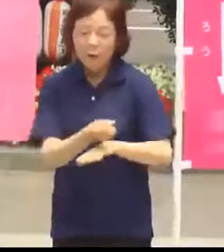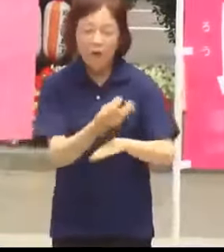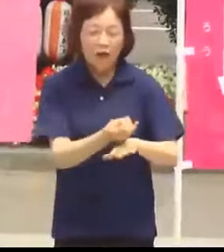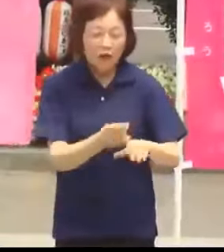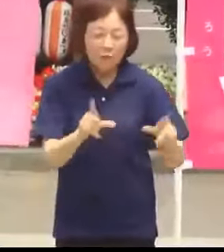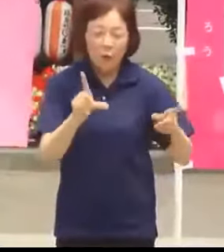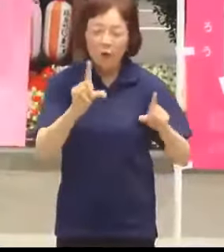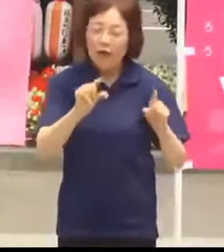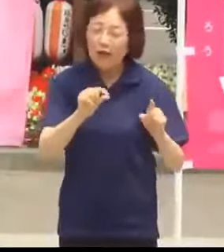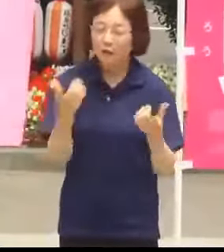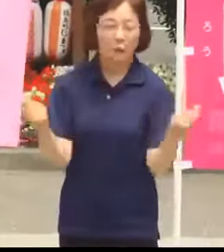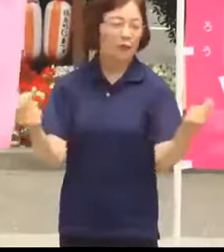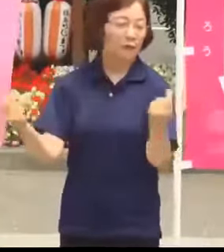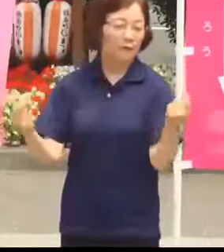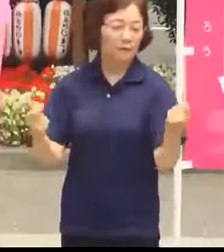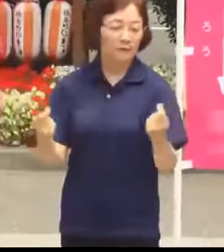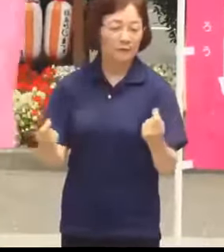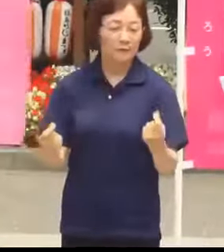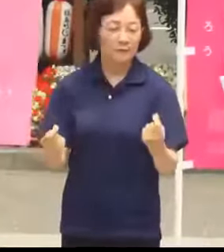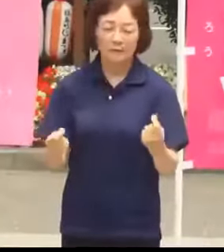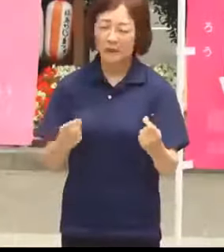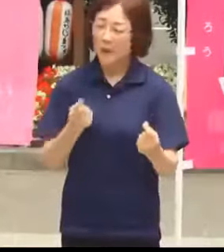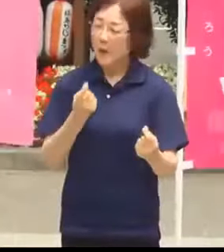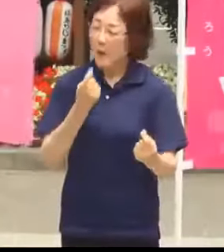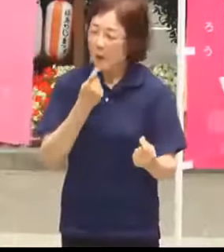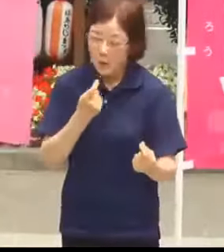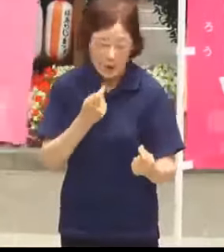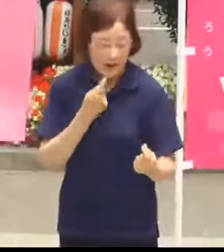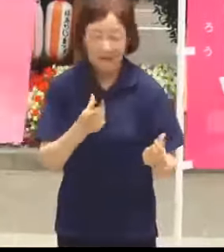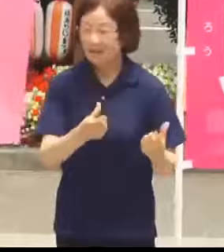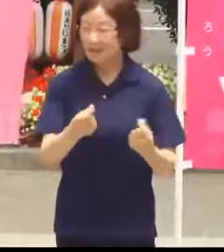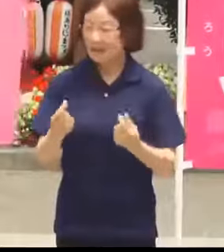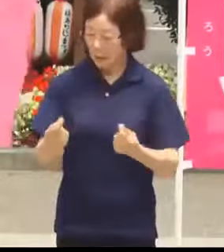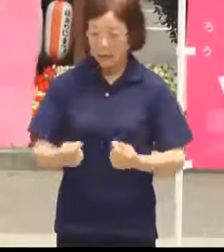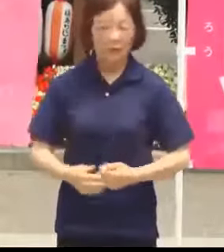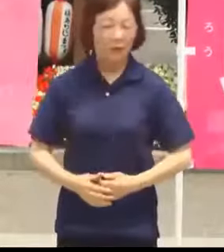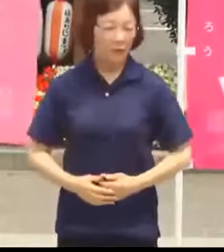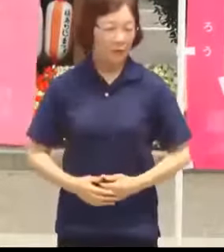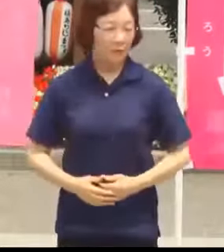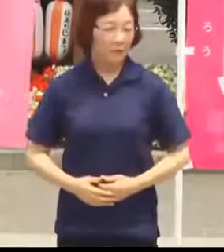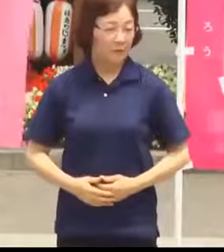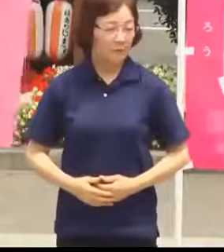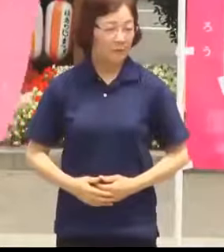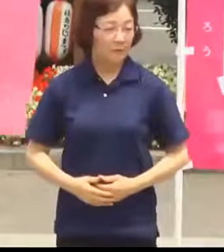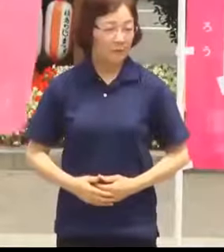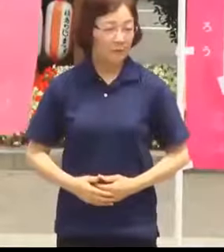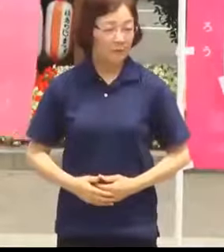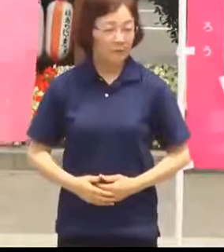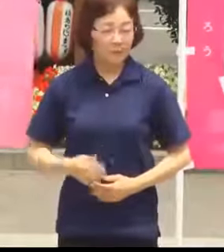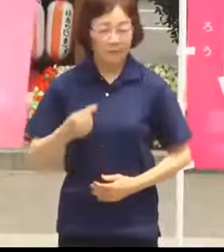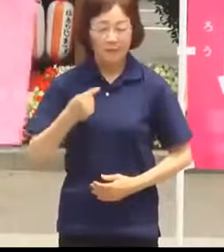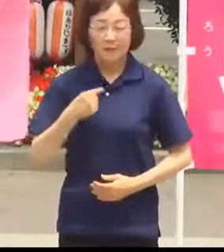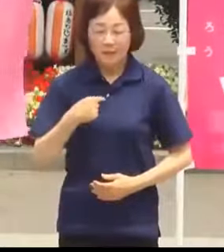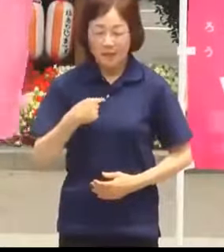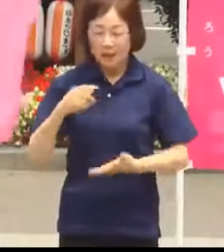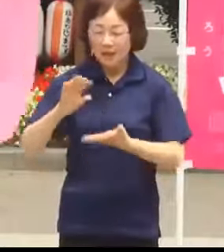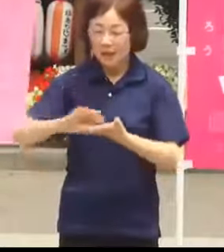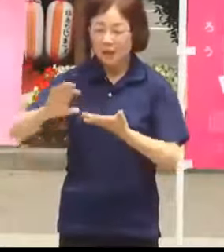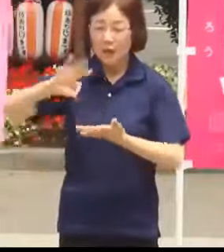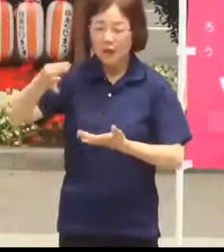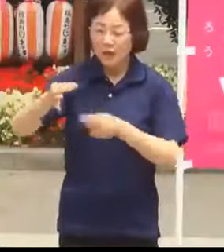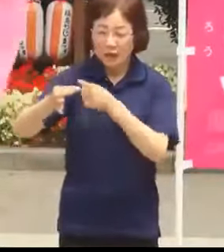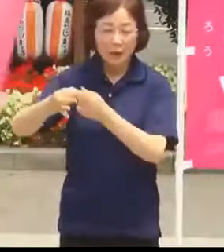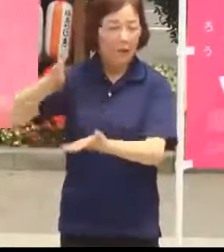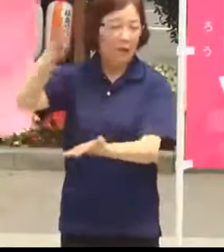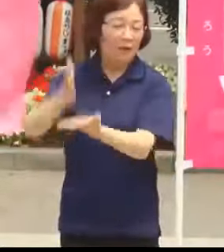率大善ておかしすぎるじゃないですかってことですね私は消費税を辞め